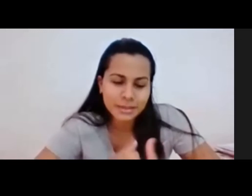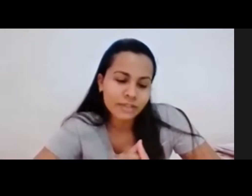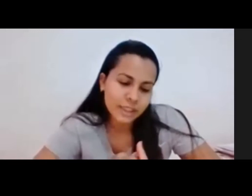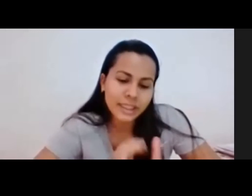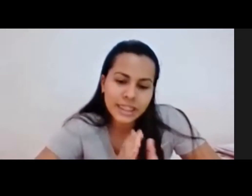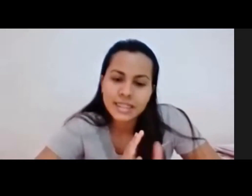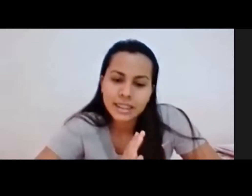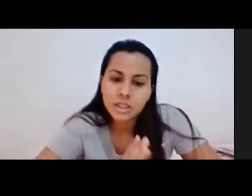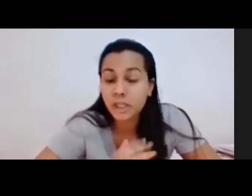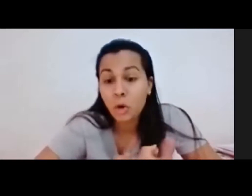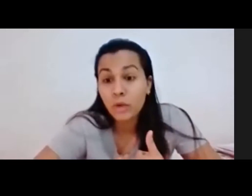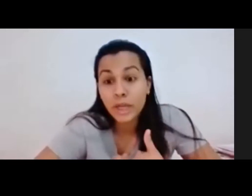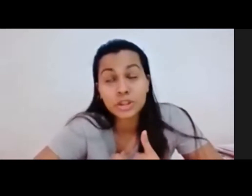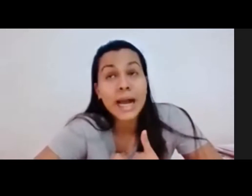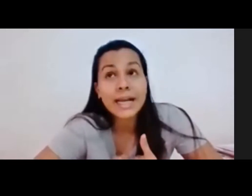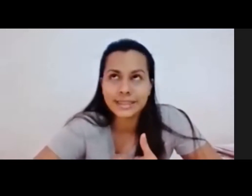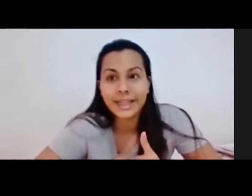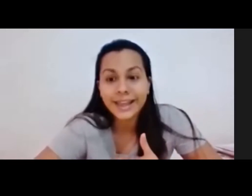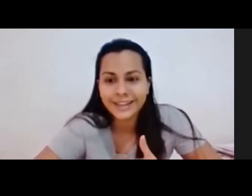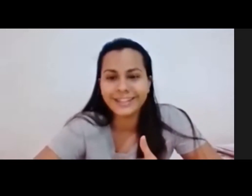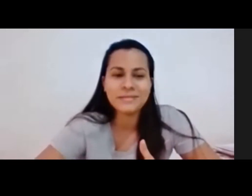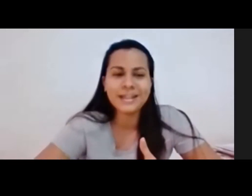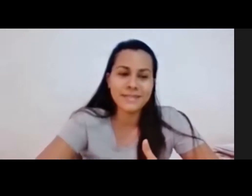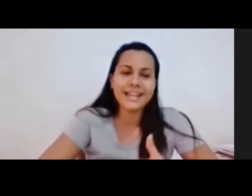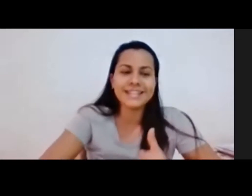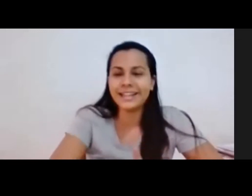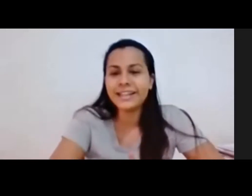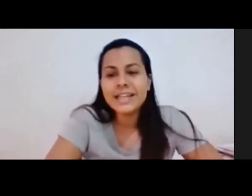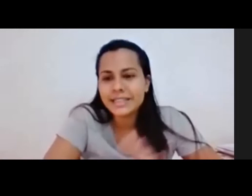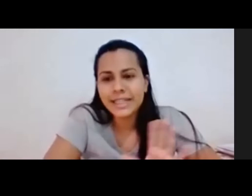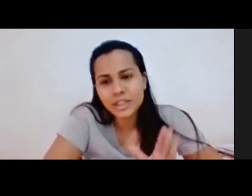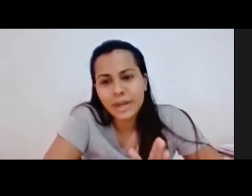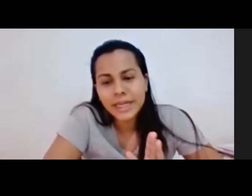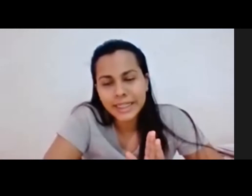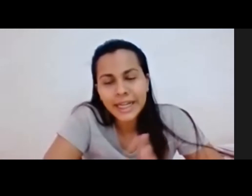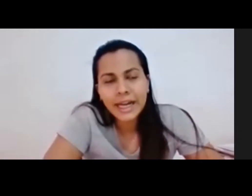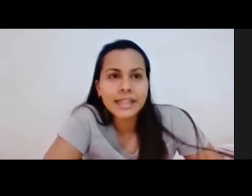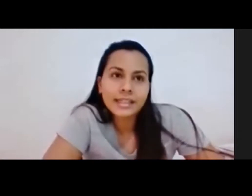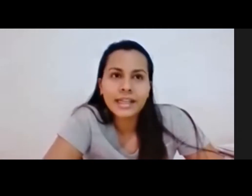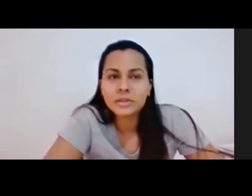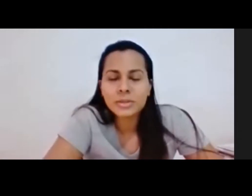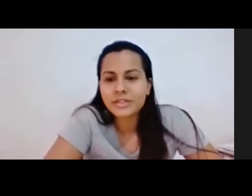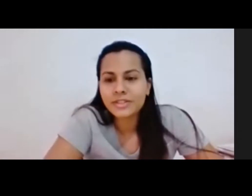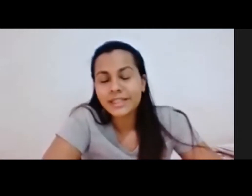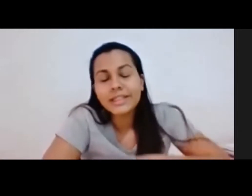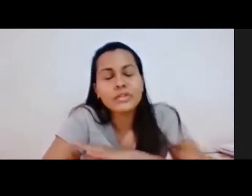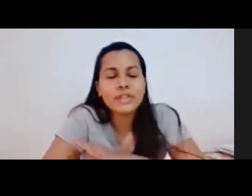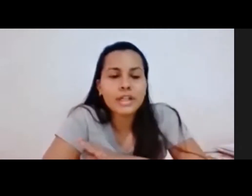falei, não, é interessante, porque como eu já sei na minha cabeça, né? Se daí só vai me agregar, né? E aí eu não preciso fazer. No final de uma